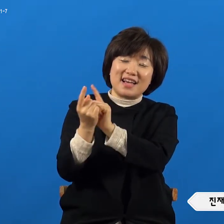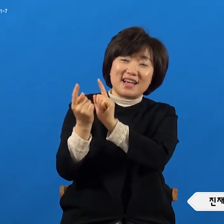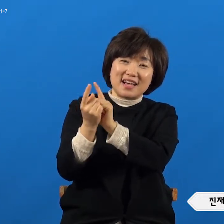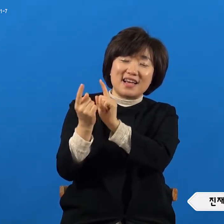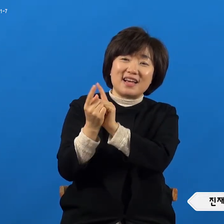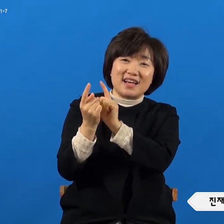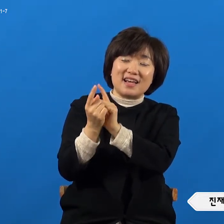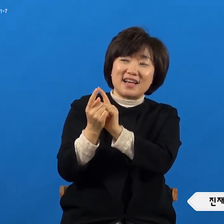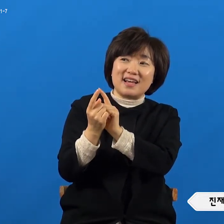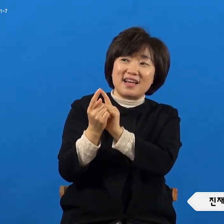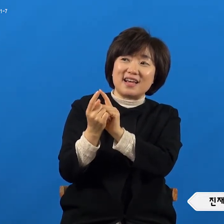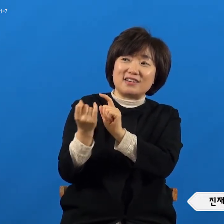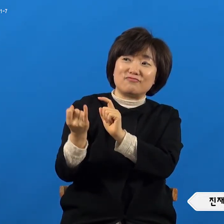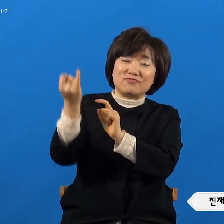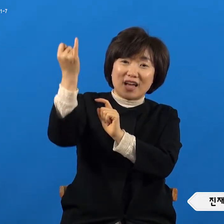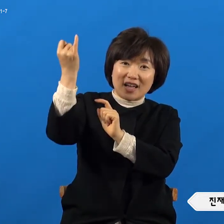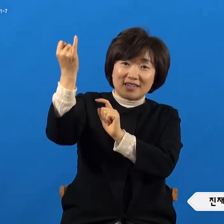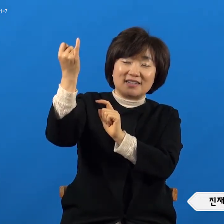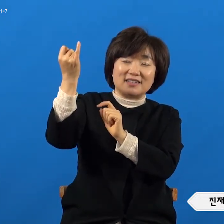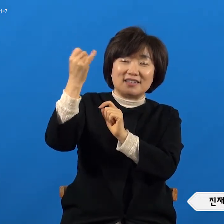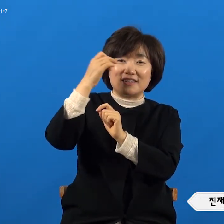그 석경숙을